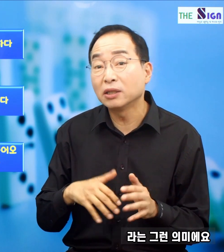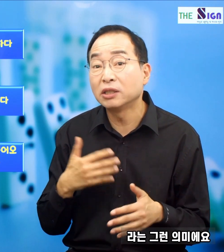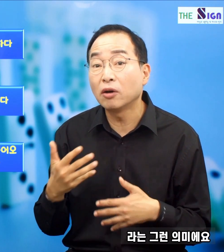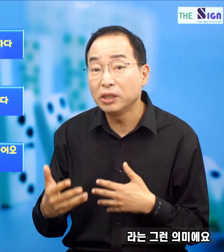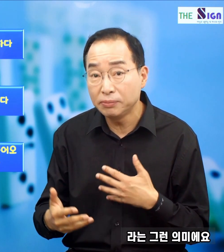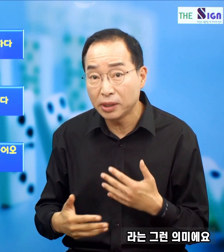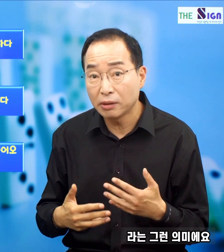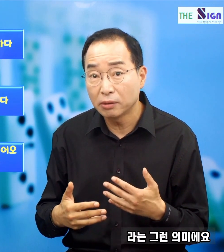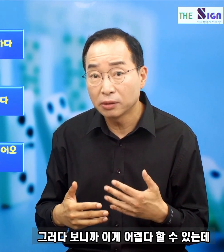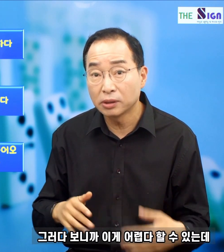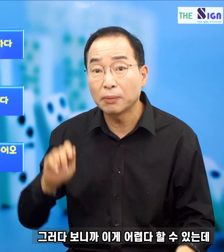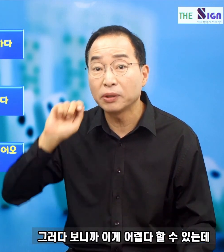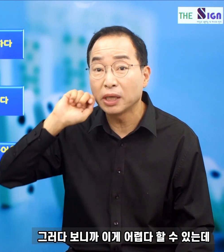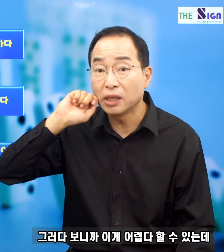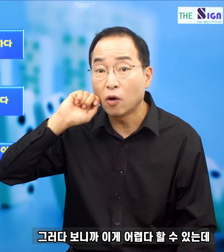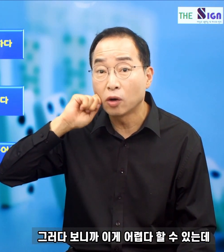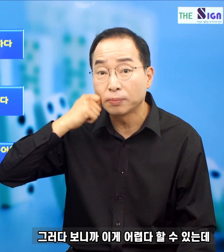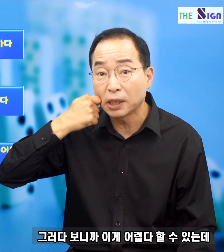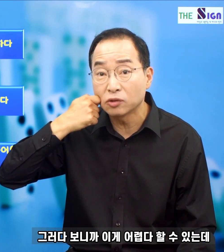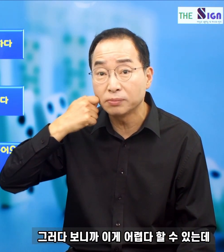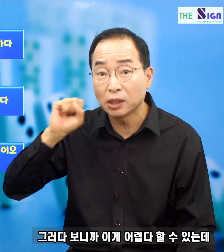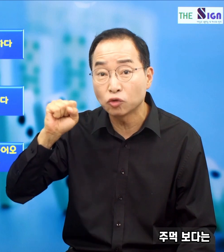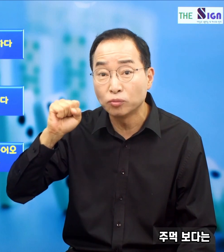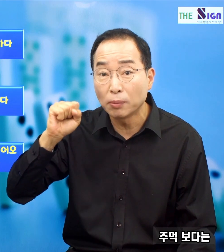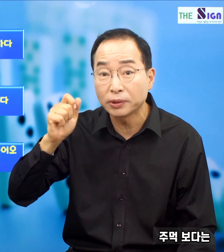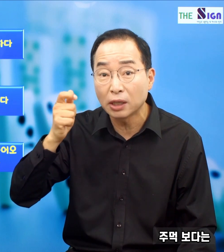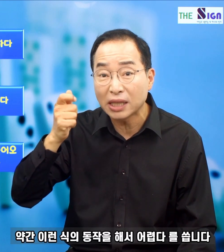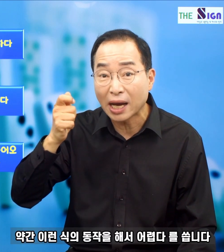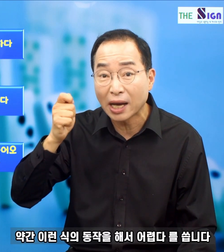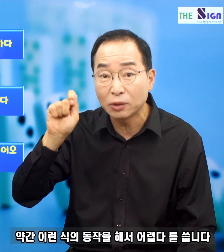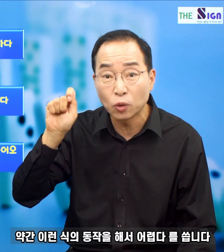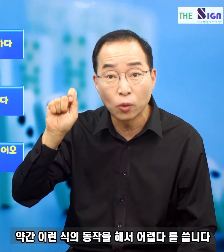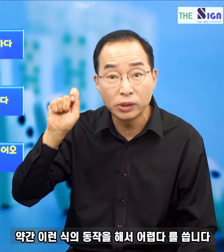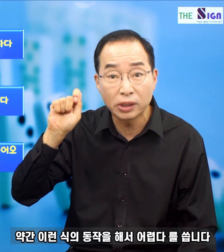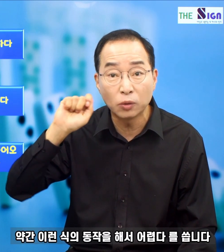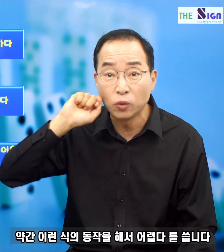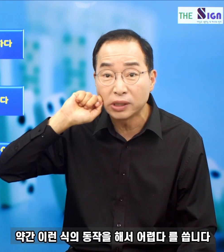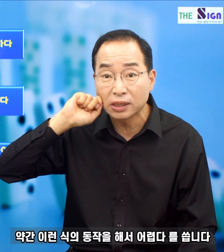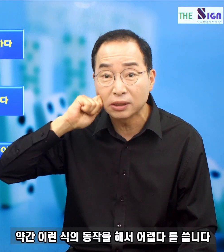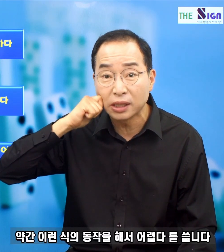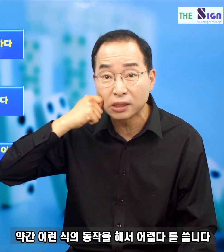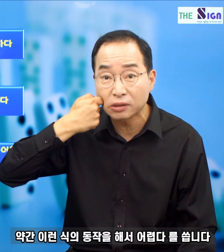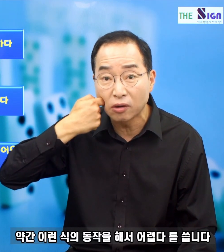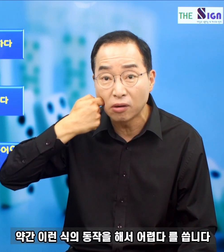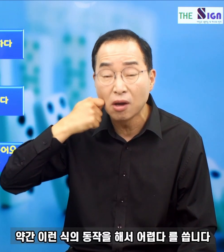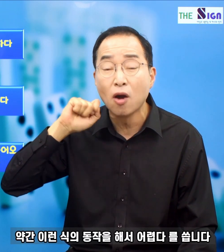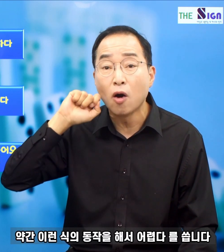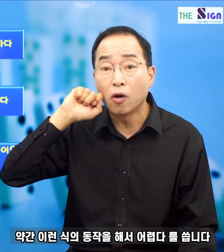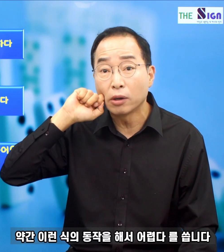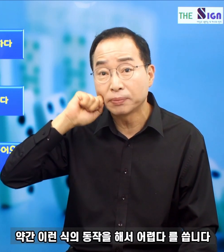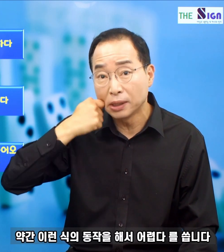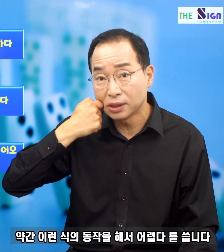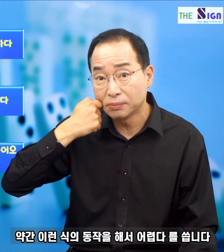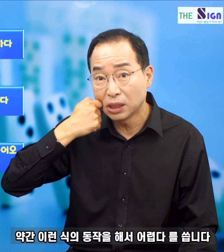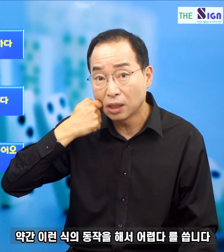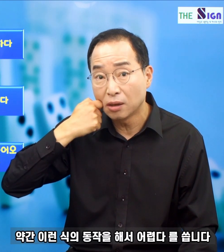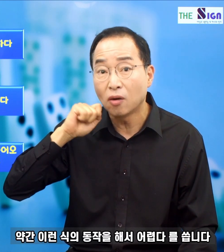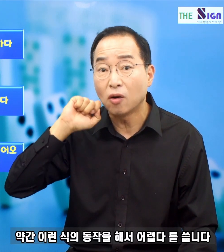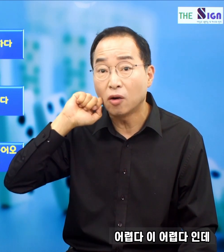그런 의미예요. 그러다 보니까 이게 어렵다를 씁니다. 그래서 주먹보다는 약간 이런 식의 동작을 해서 어렵다를 씁니다.